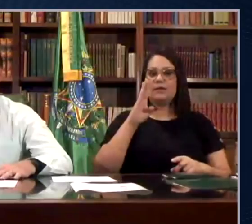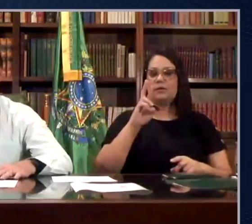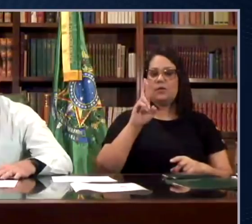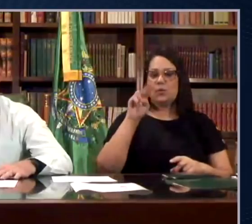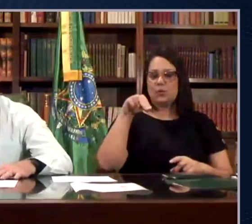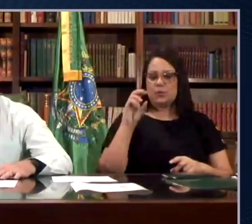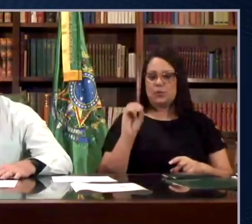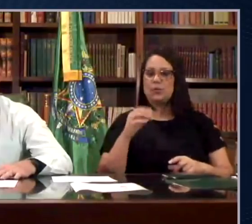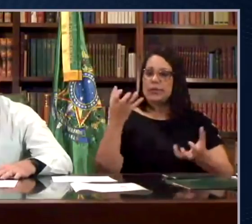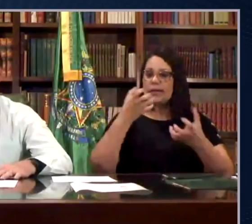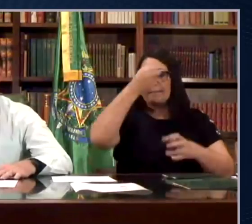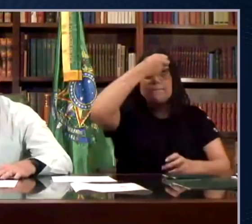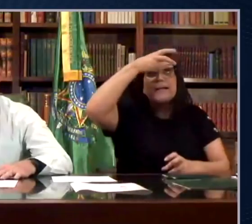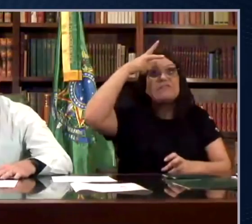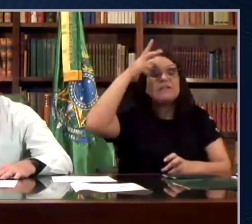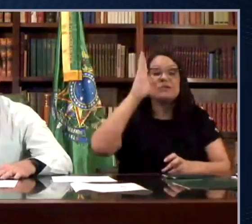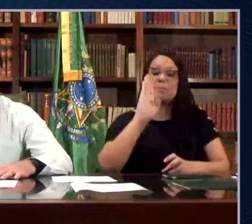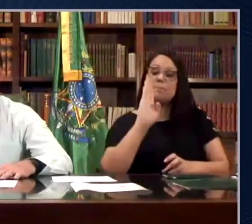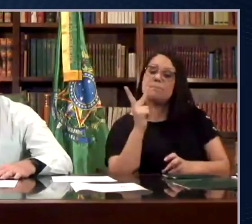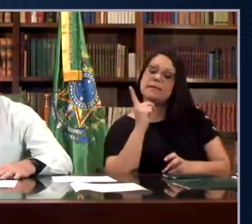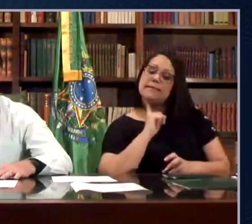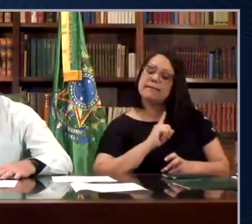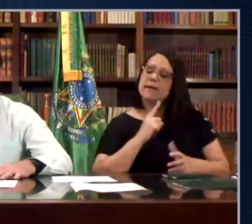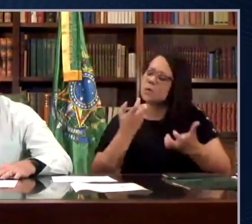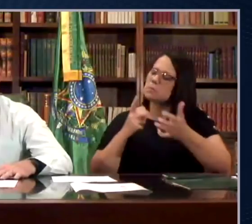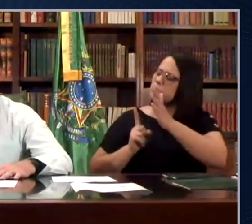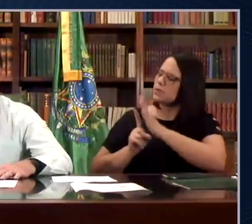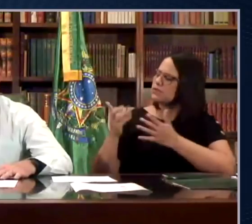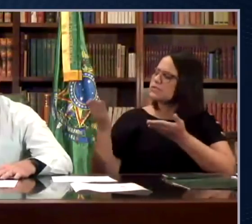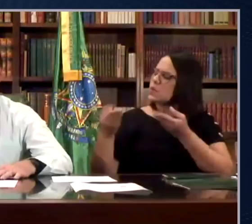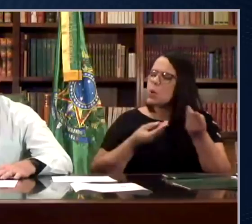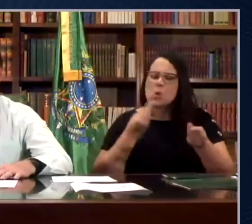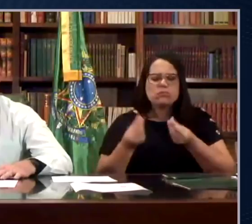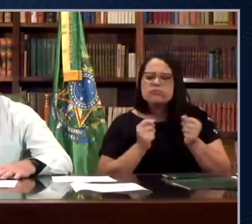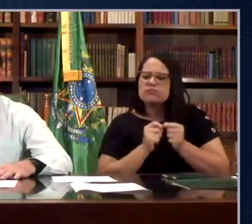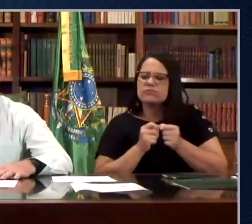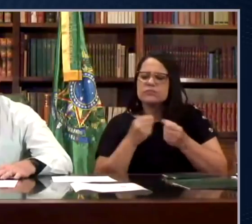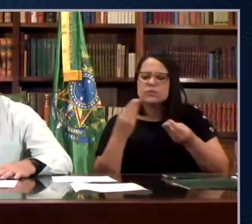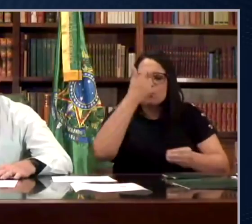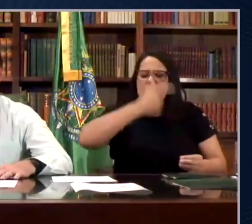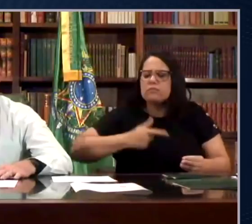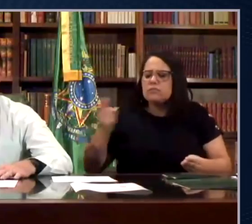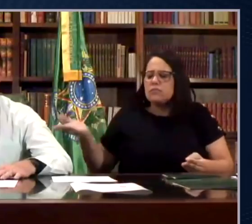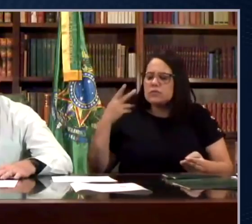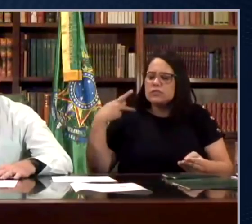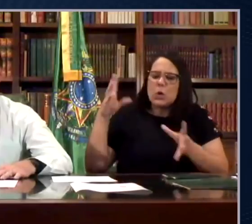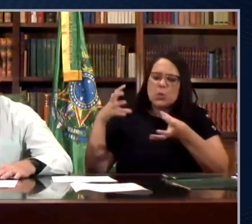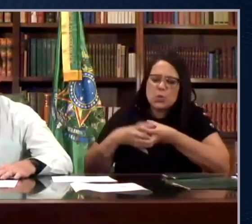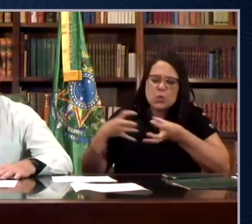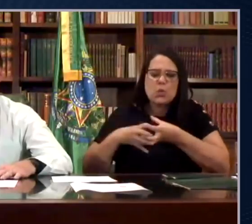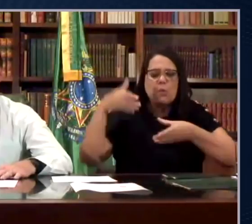querendo ser prefeito de Belo Horizonte. A minha pergunta é essa, qual será a postura do senhor e do seu grupo nas